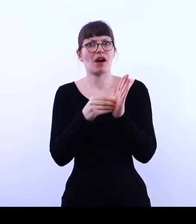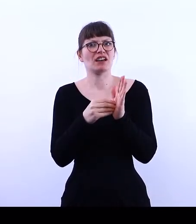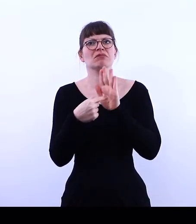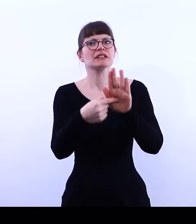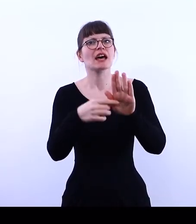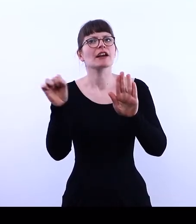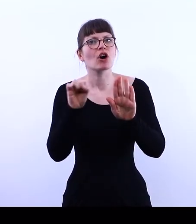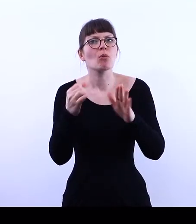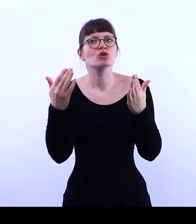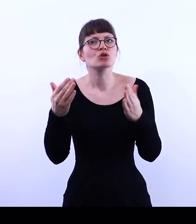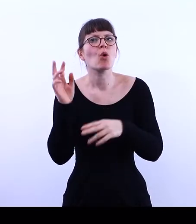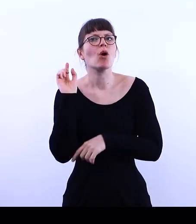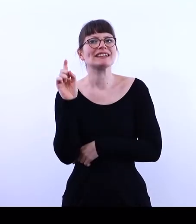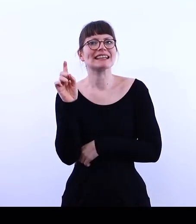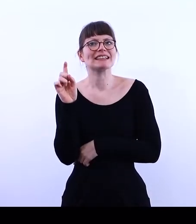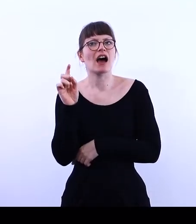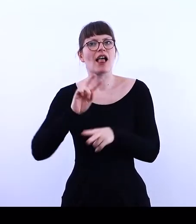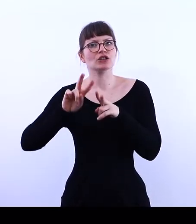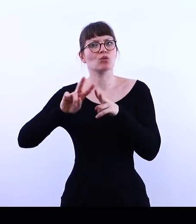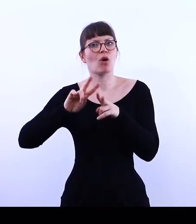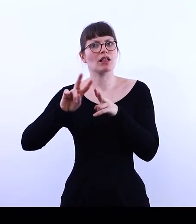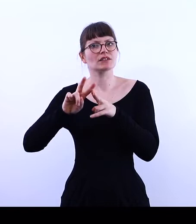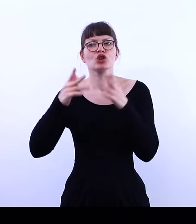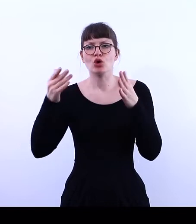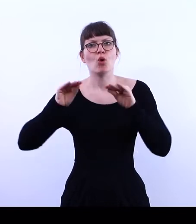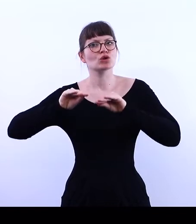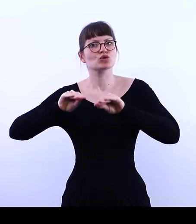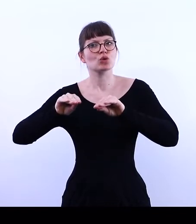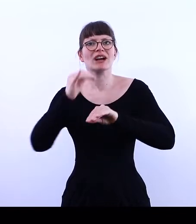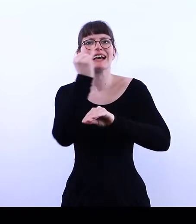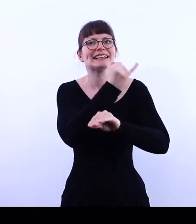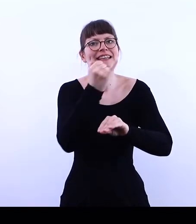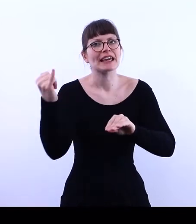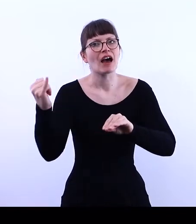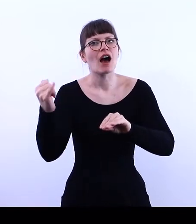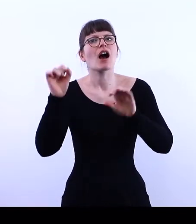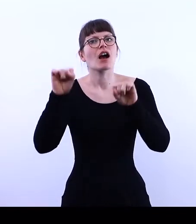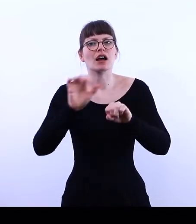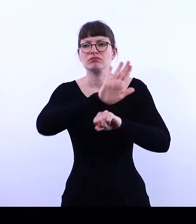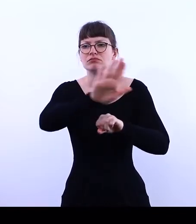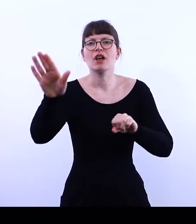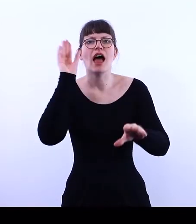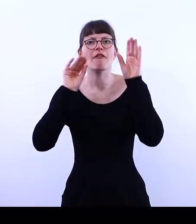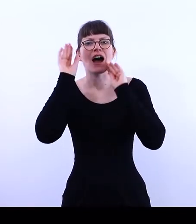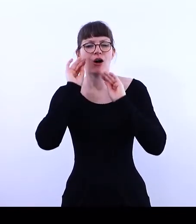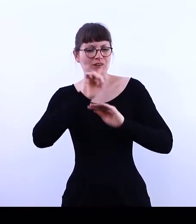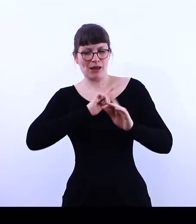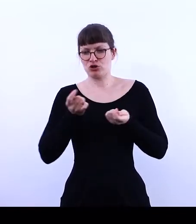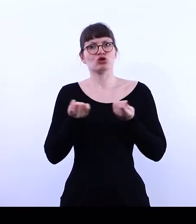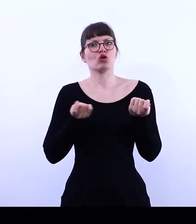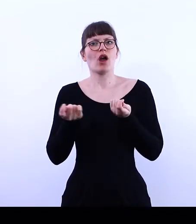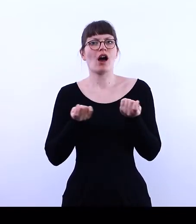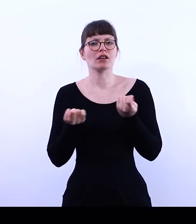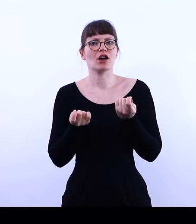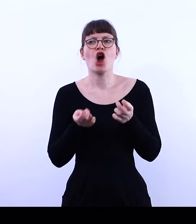eben über solche digitalen Tools und die Schulung da drin jeder und jede Teilnehmerin auch ihre eigene Erfahrung steuern konnte. Es ist also nicht